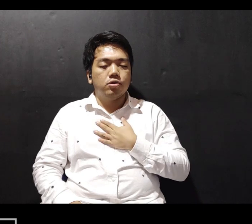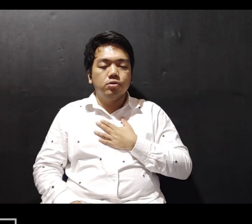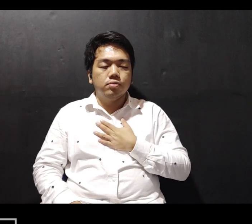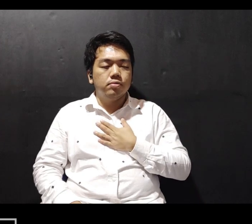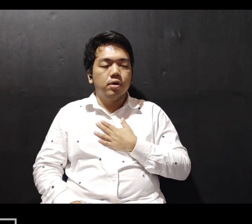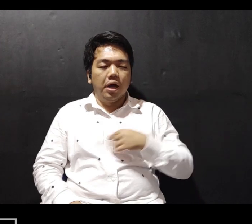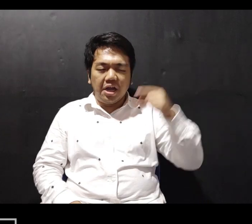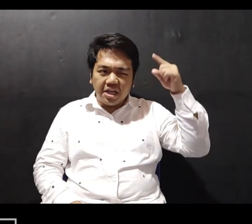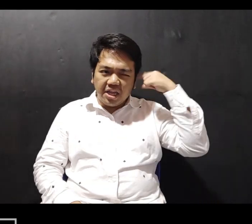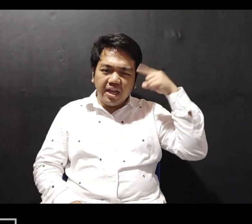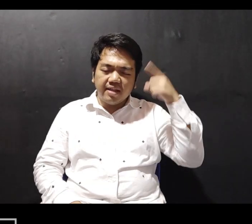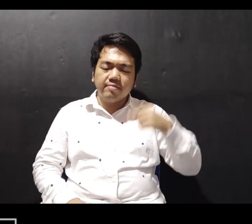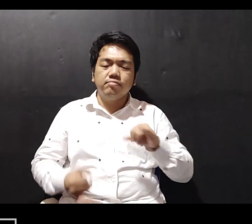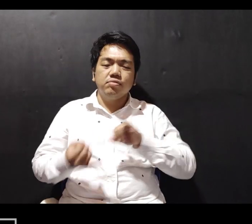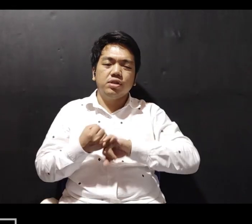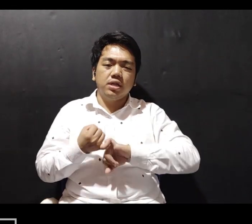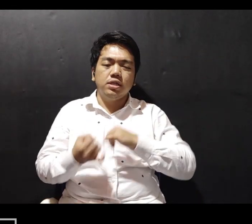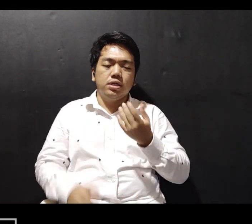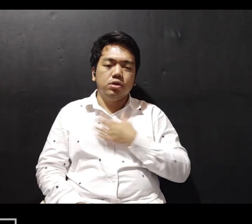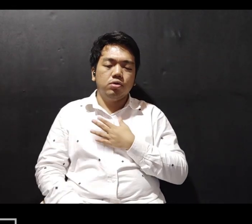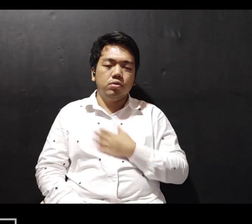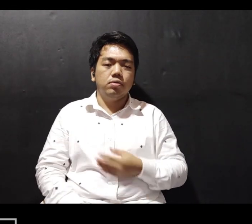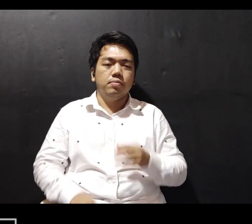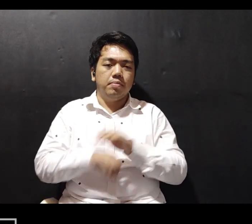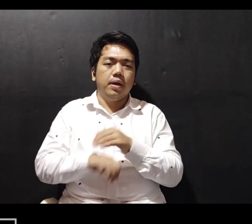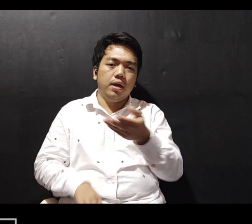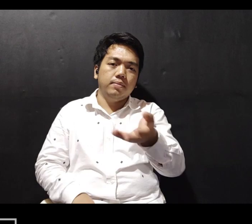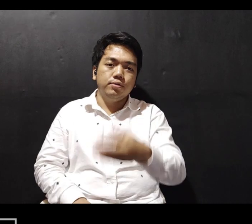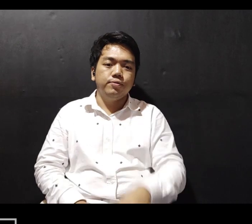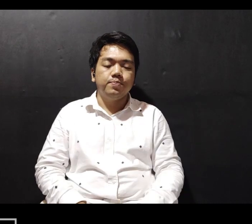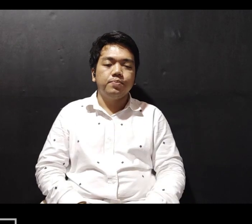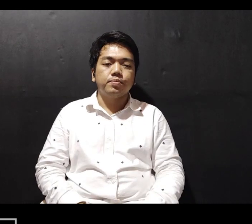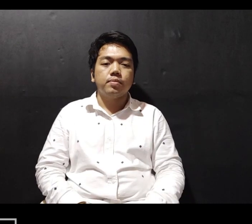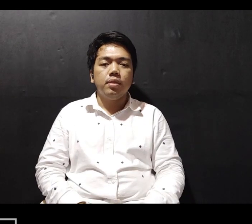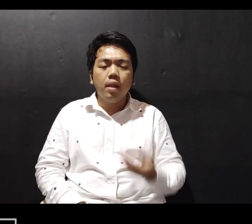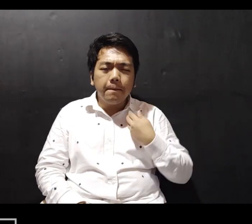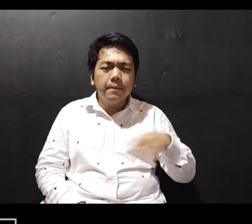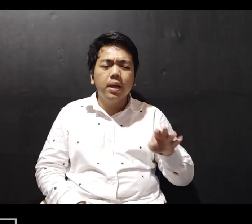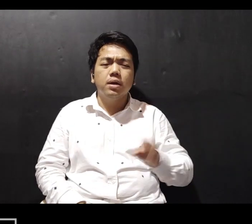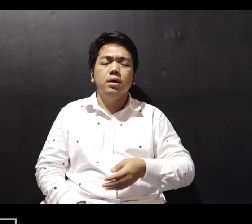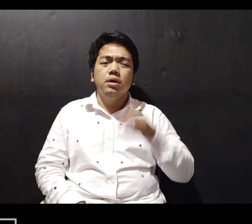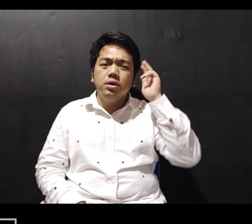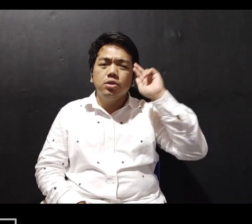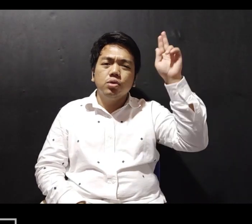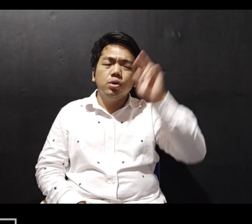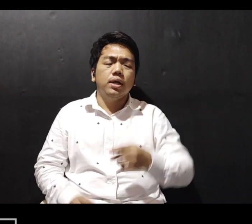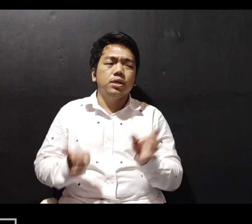menjadi Tuhan di dalam hidupmu. Let God be God in your life right now.